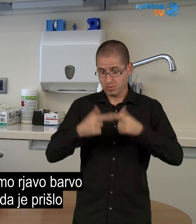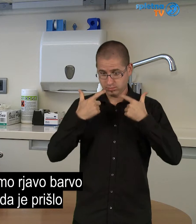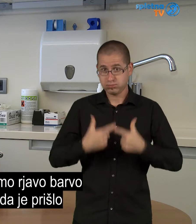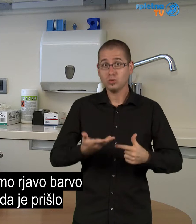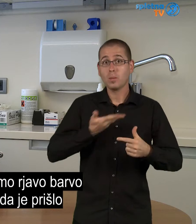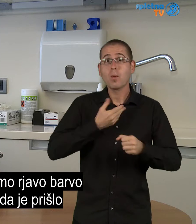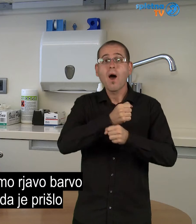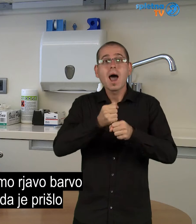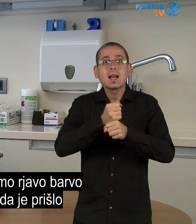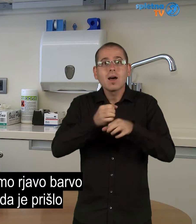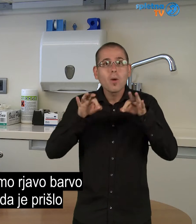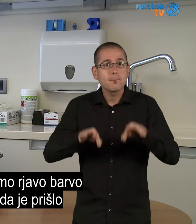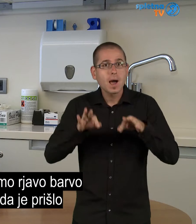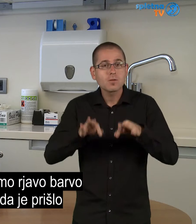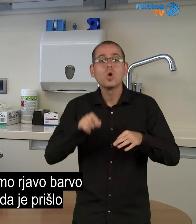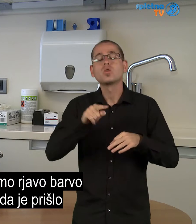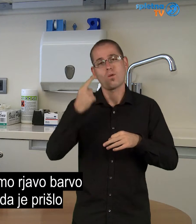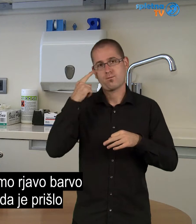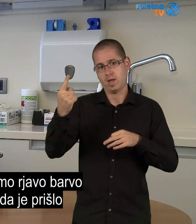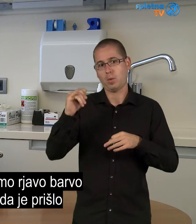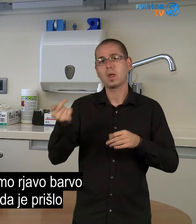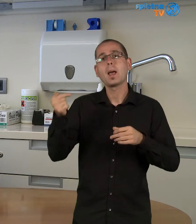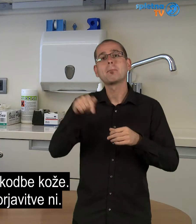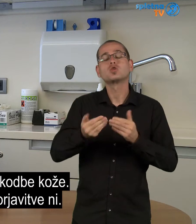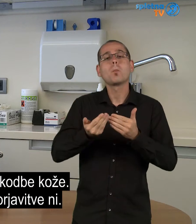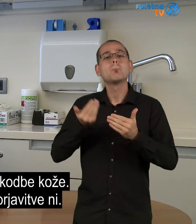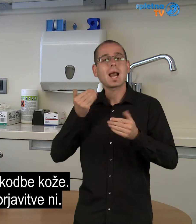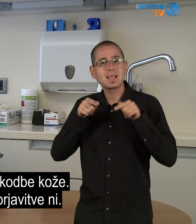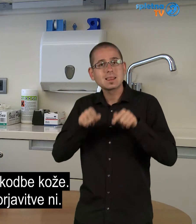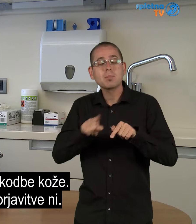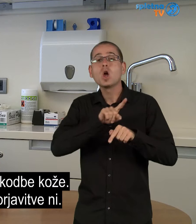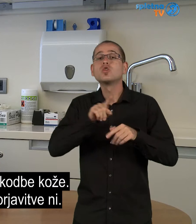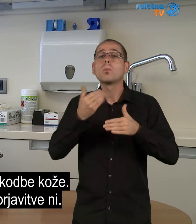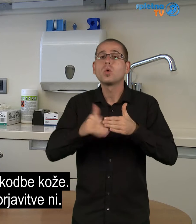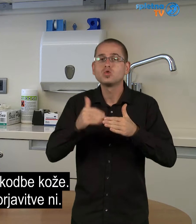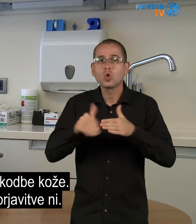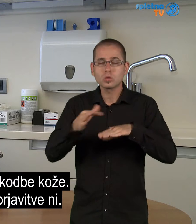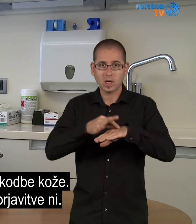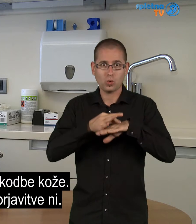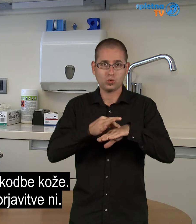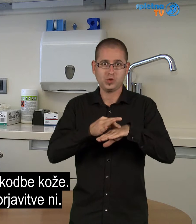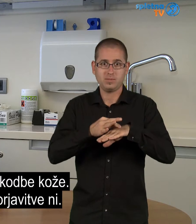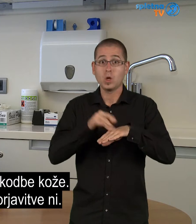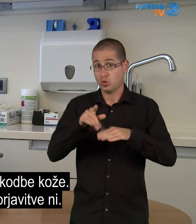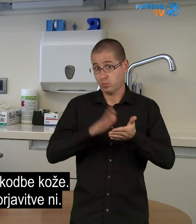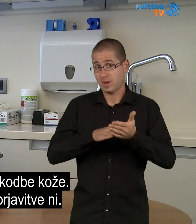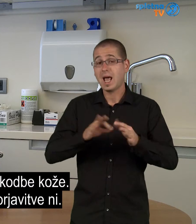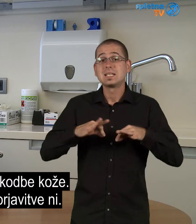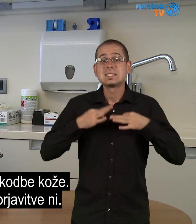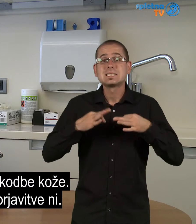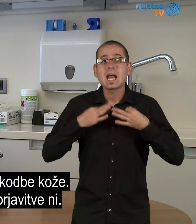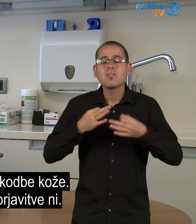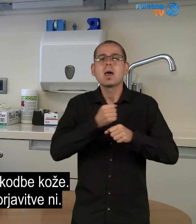barvo na koži, vemo, da je prišlo pred tem do poškodbe kože. Torej, zdrave